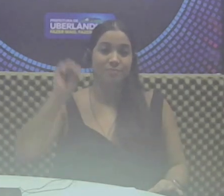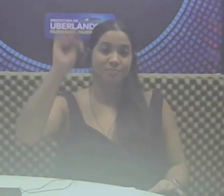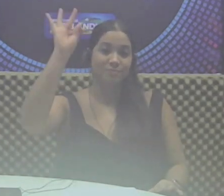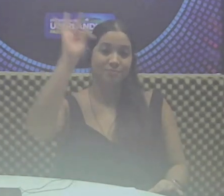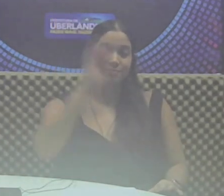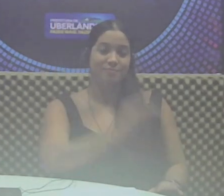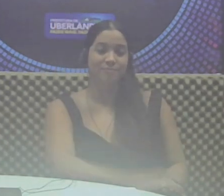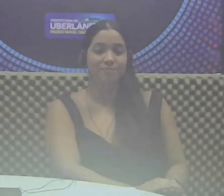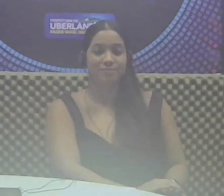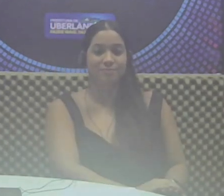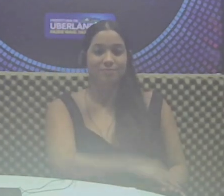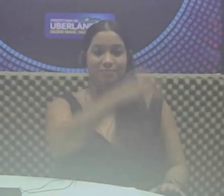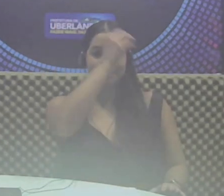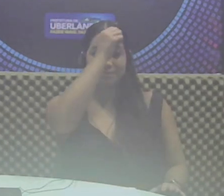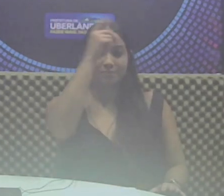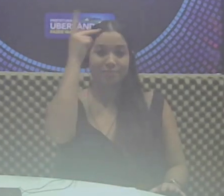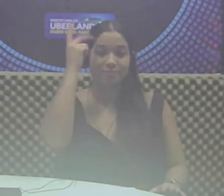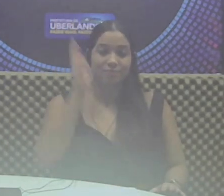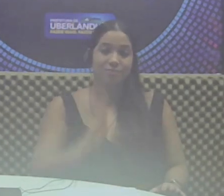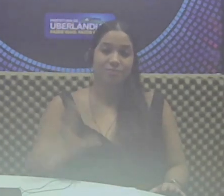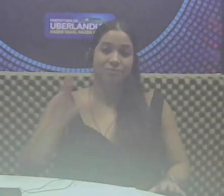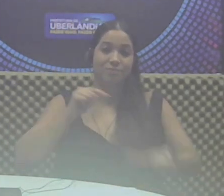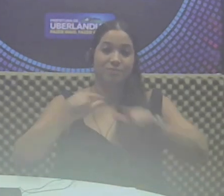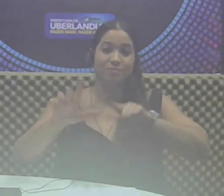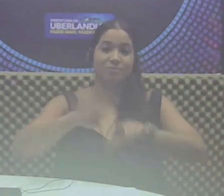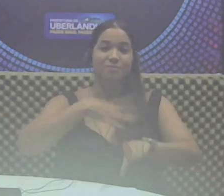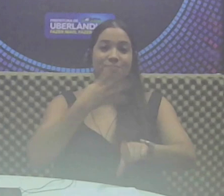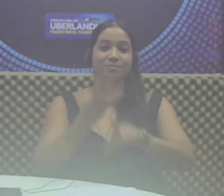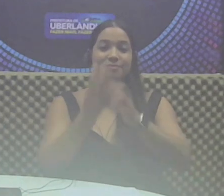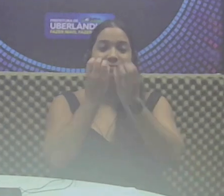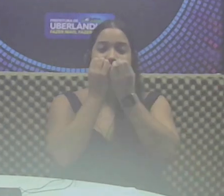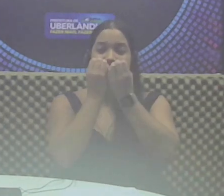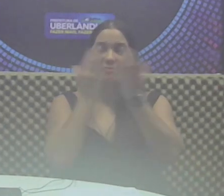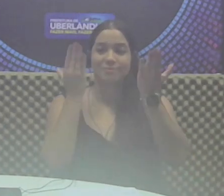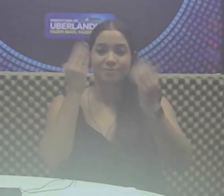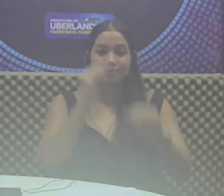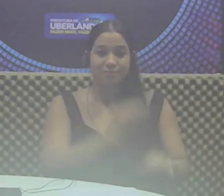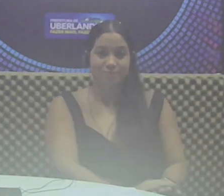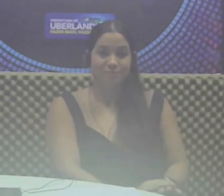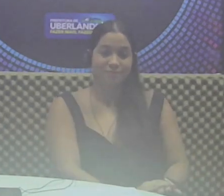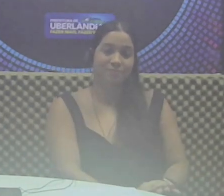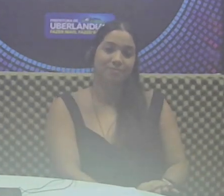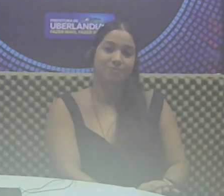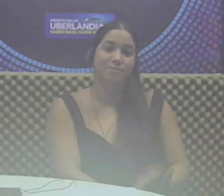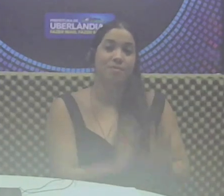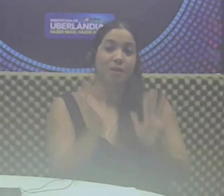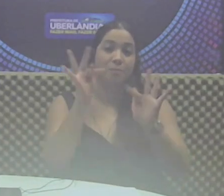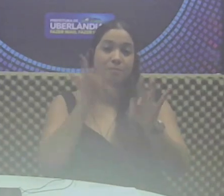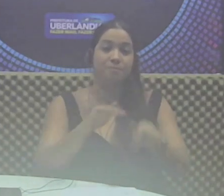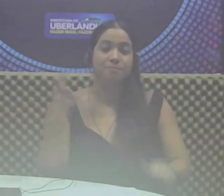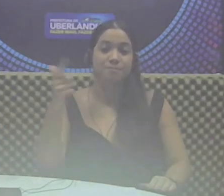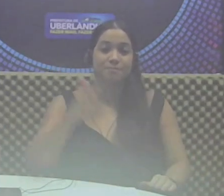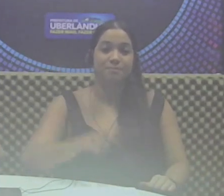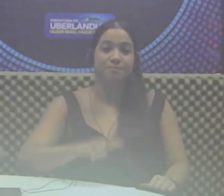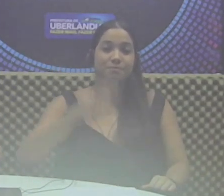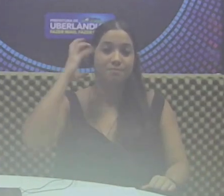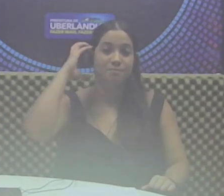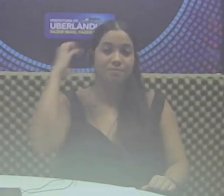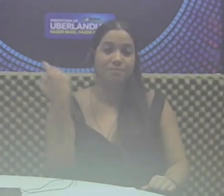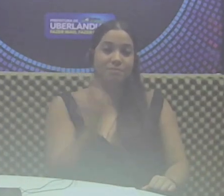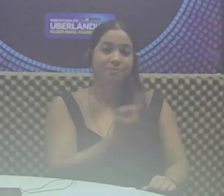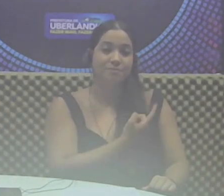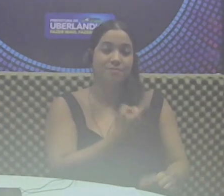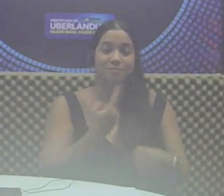Marco Túlio de Castro Kalimann. Prefeitura de Uberlândia, fazer mais, fazer bem. Fica por aqui mais uma edição do